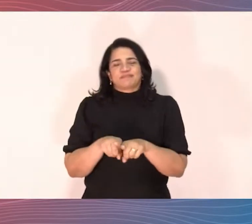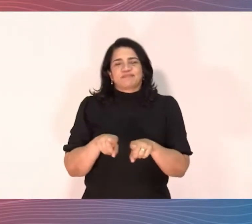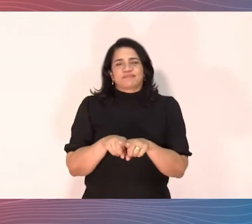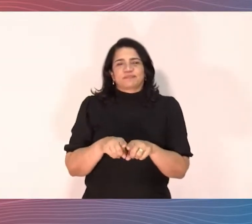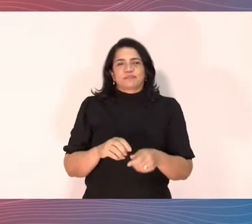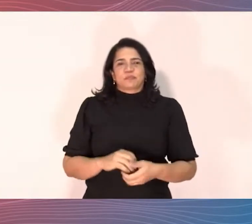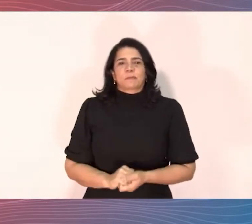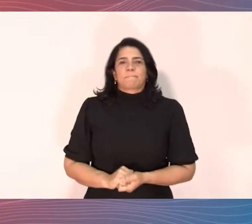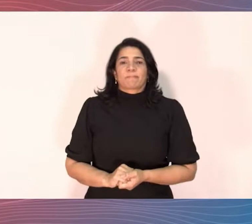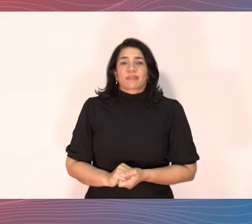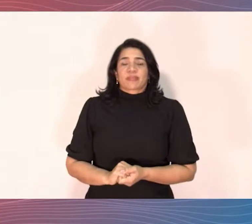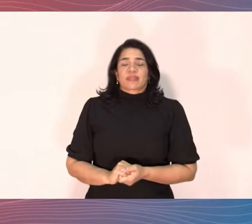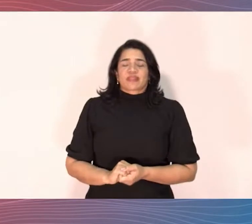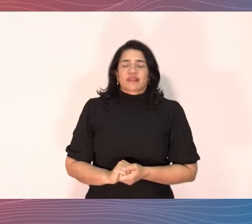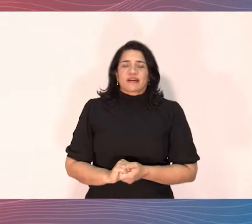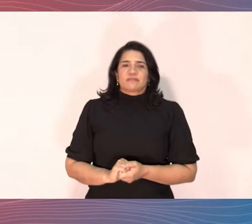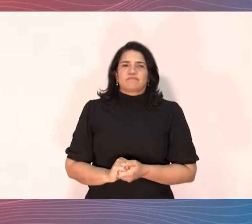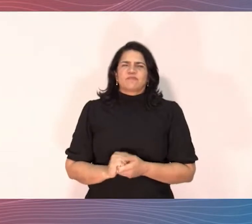Esse é o segredo da fé.